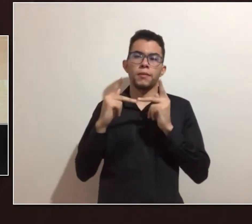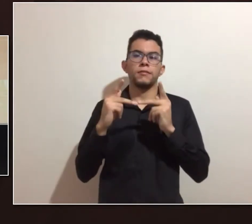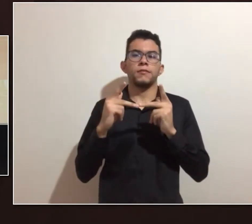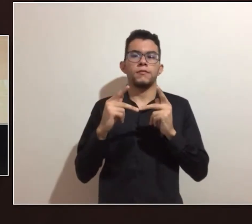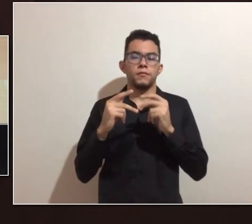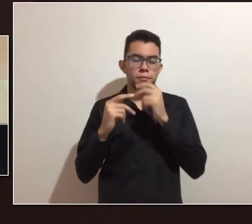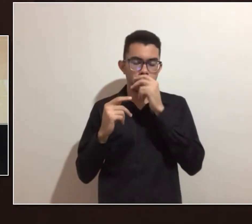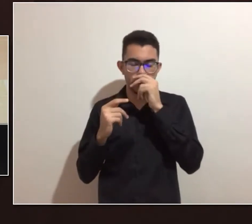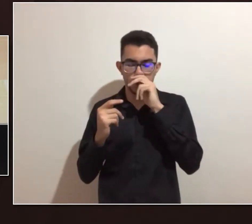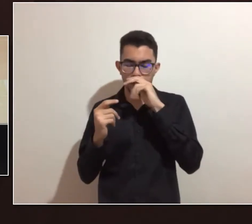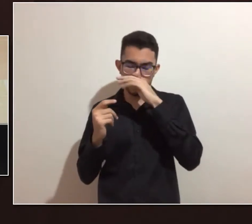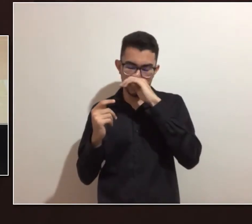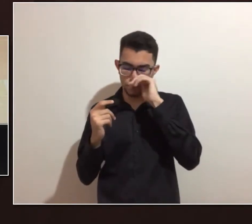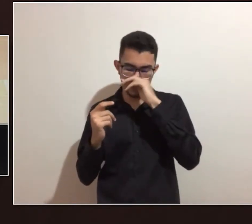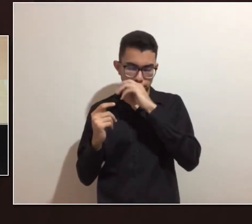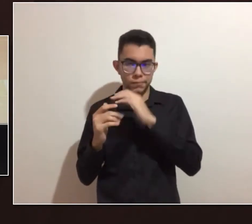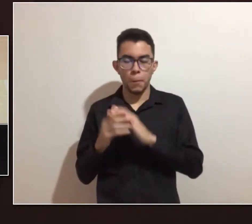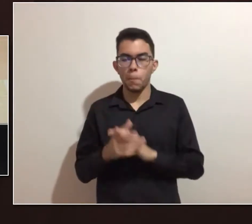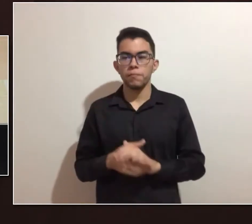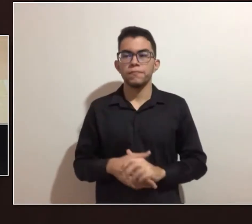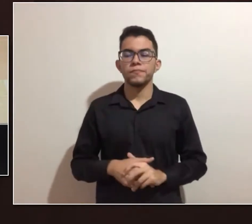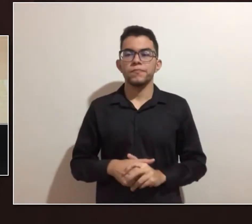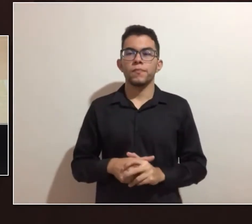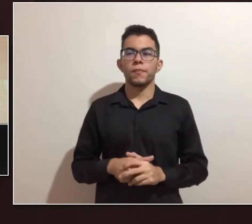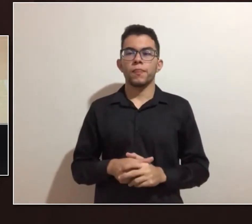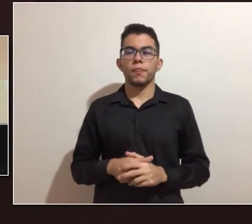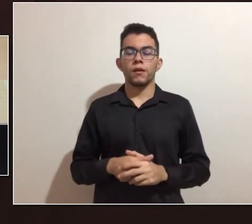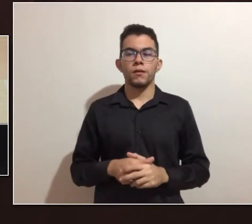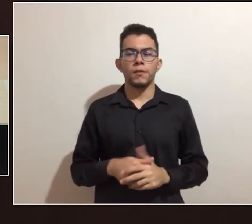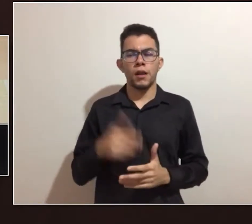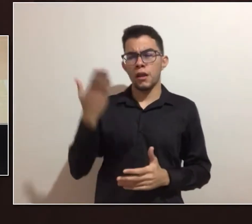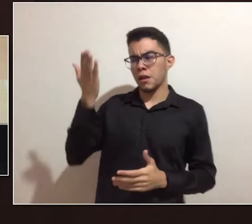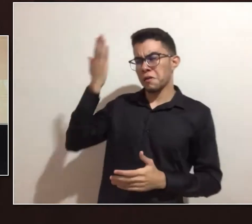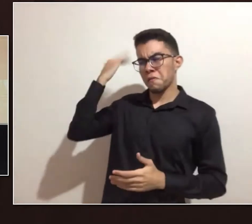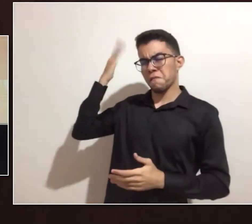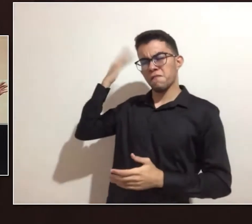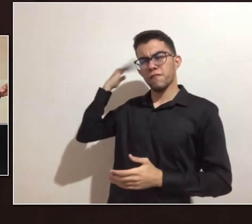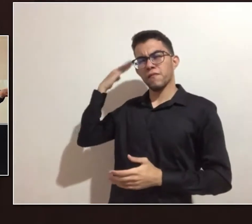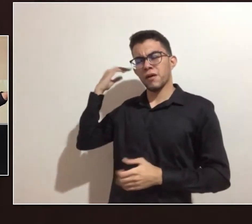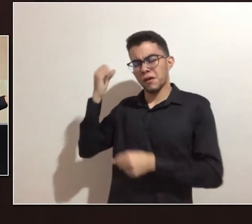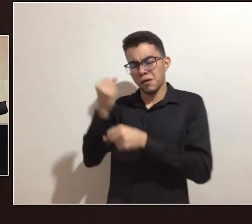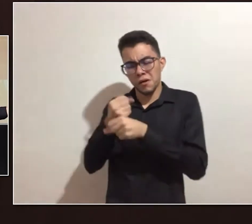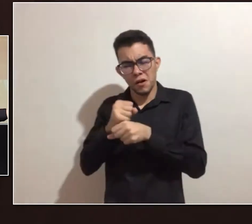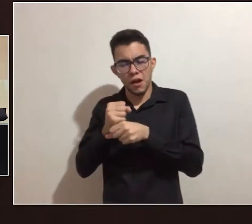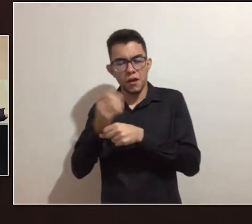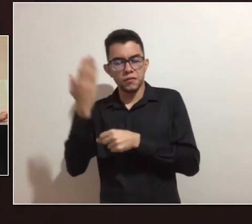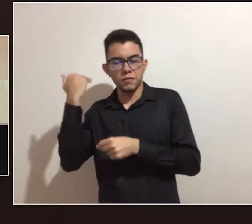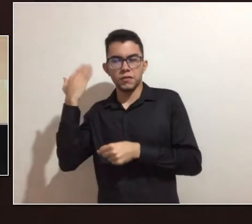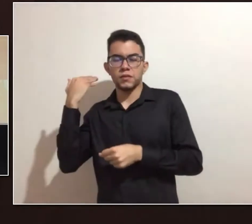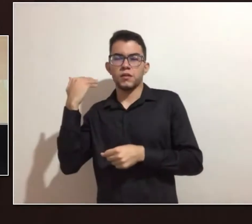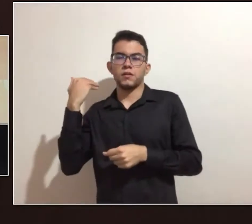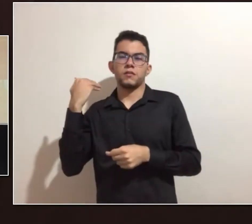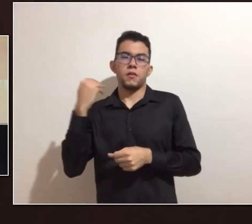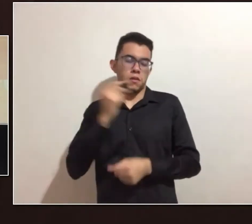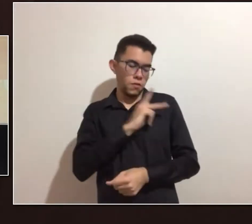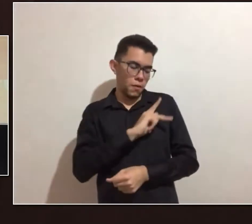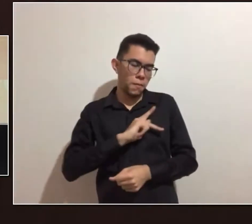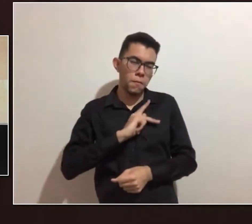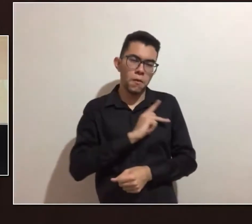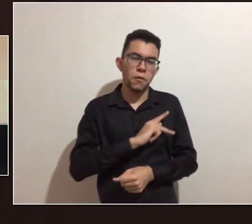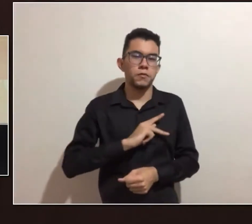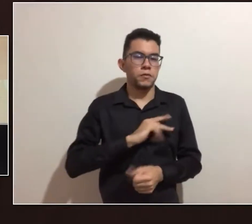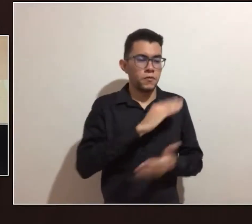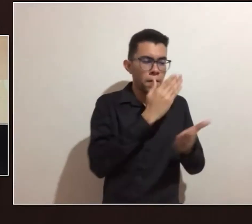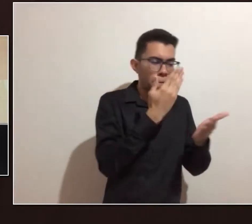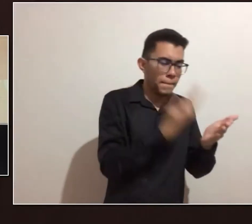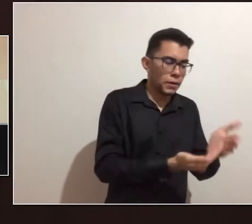começo, uma pregação como de Paulo, né? Uma revelação tremenda sobre a economia de Deus, e